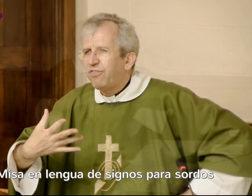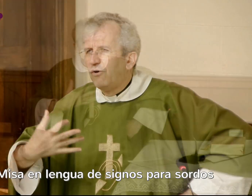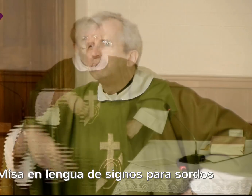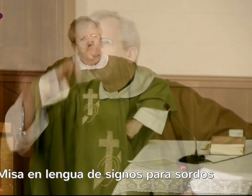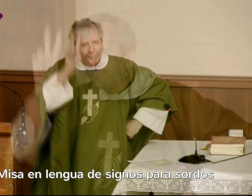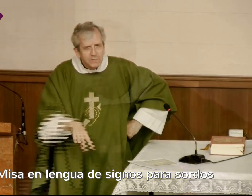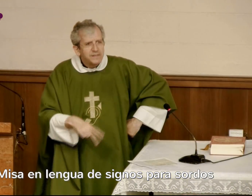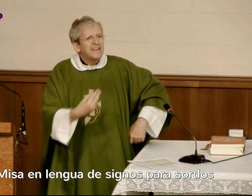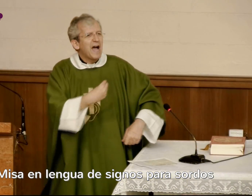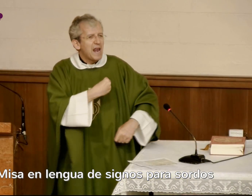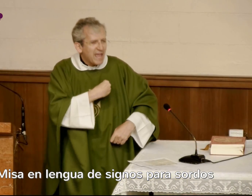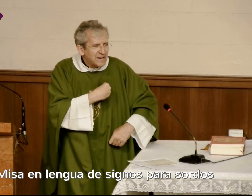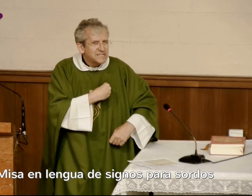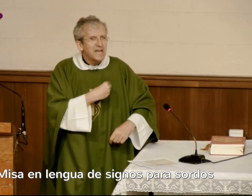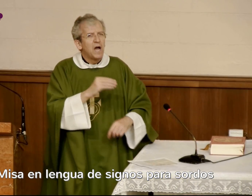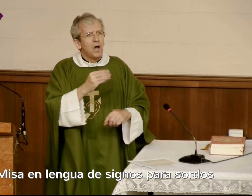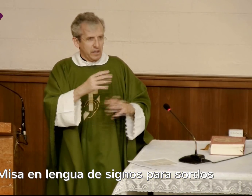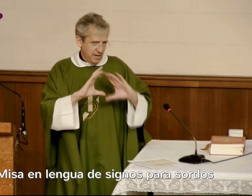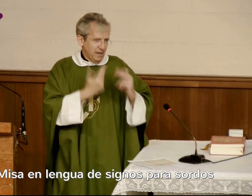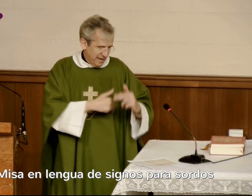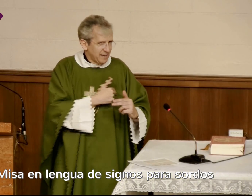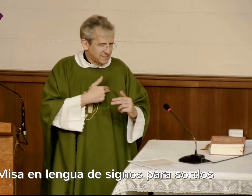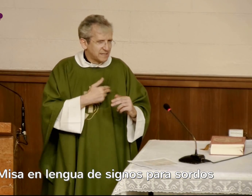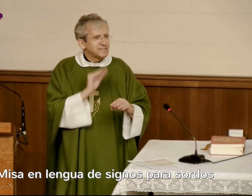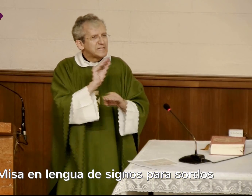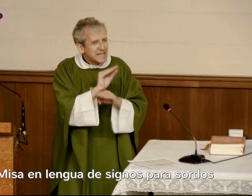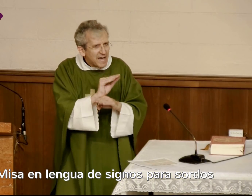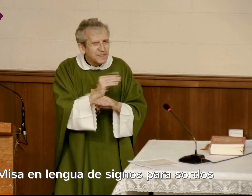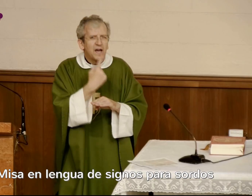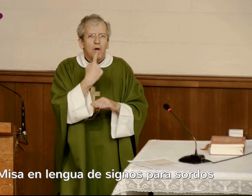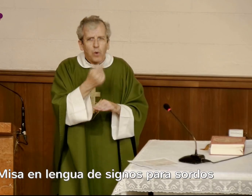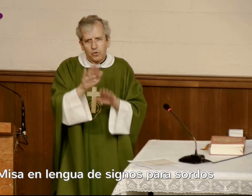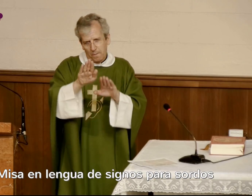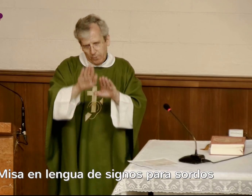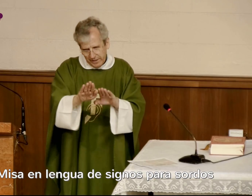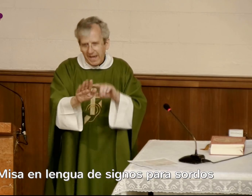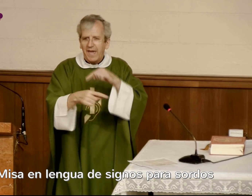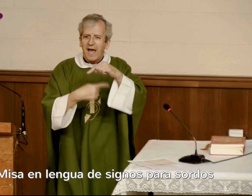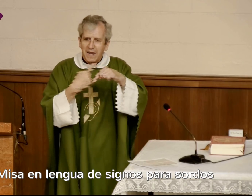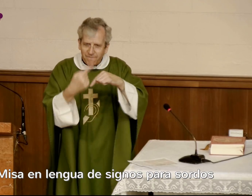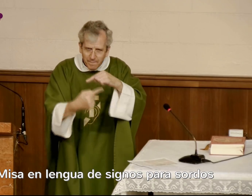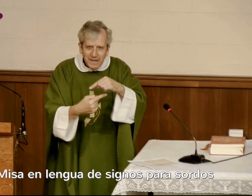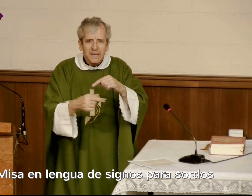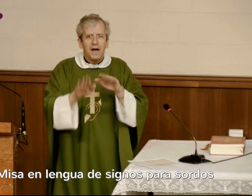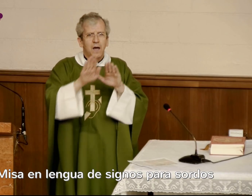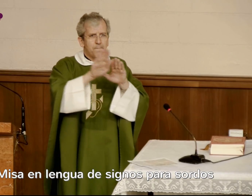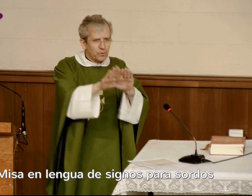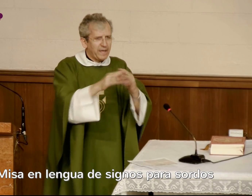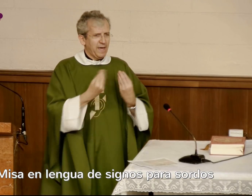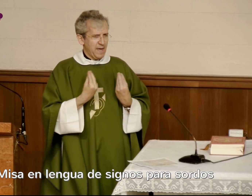razón tenía la Iglesia en su enseñanza, cuando protege la familia, protege